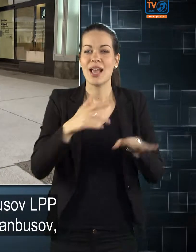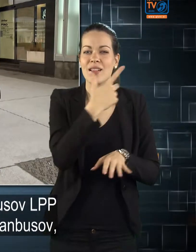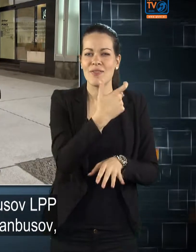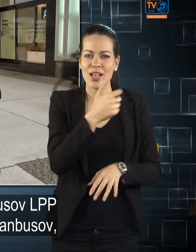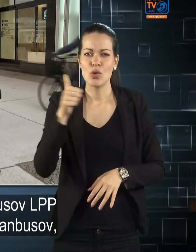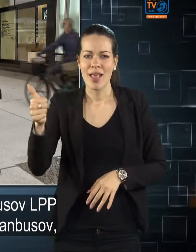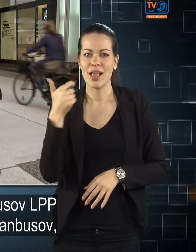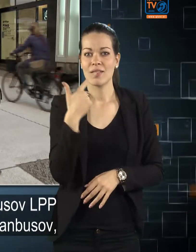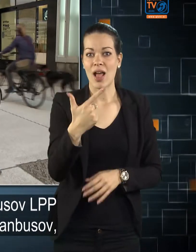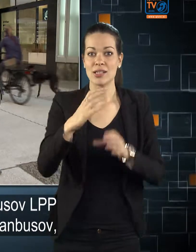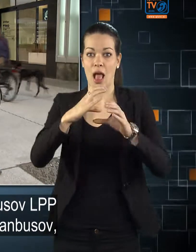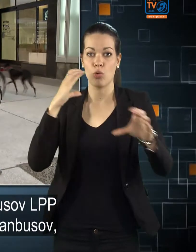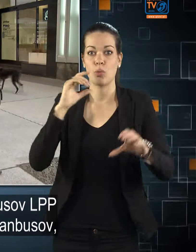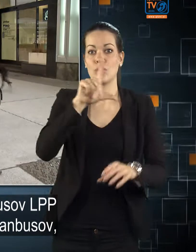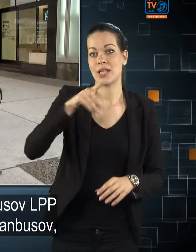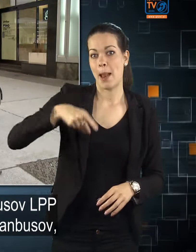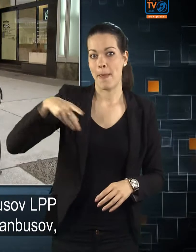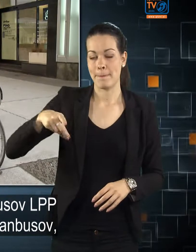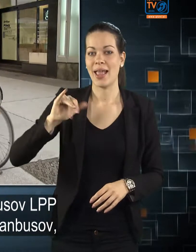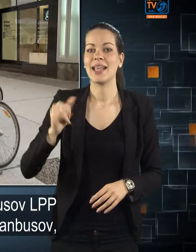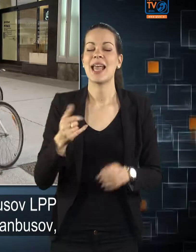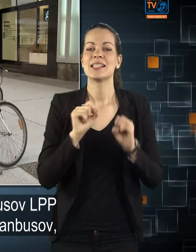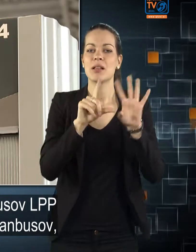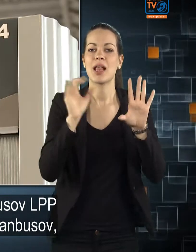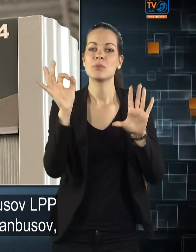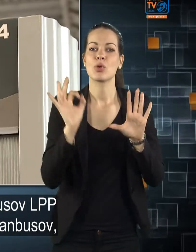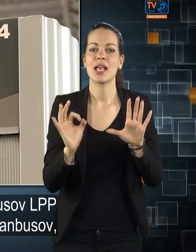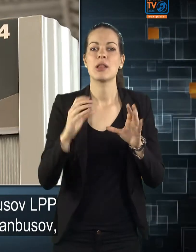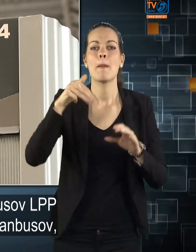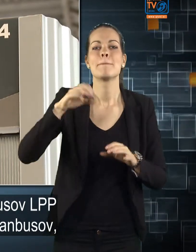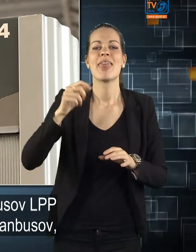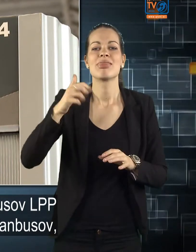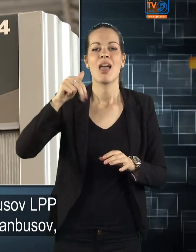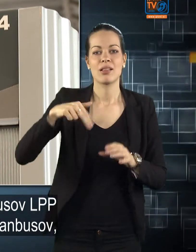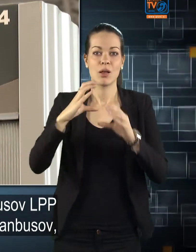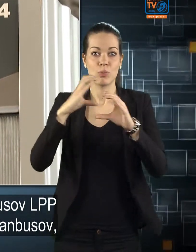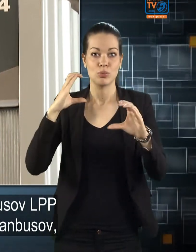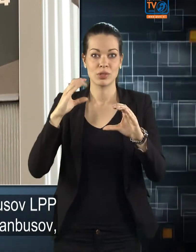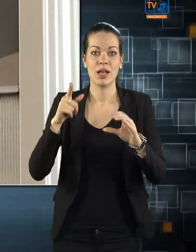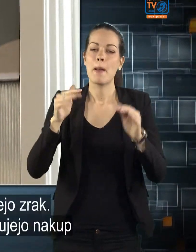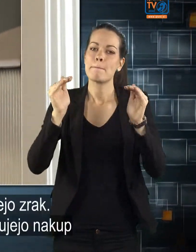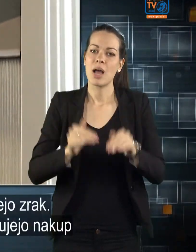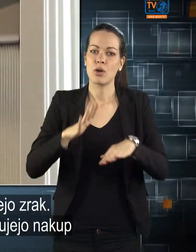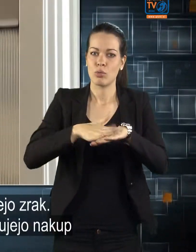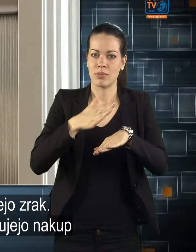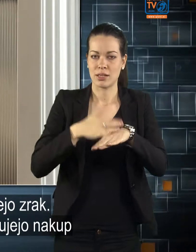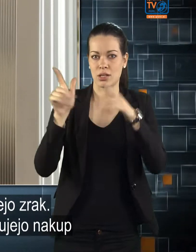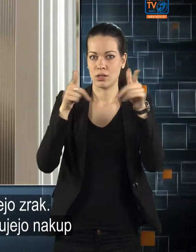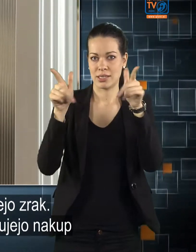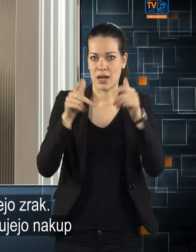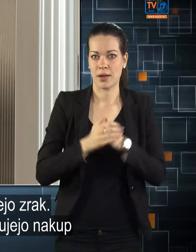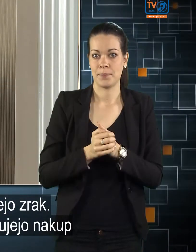Od vseh 221 avtobusov LPP je 17% metan busov, ki manj onesnažujejo zrak.